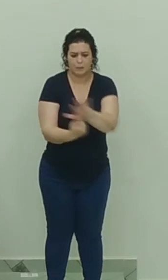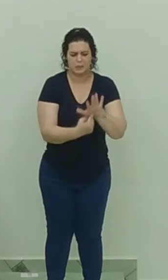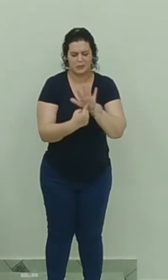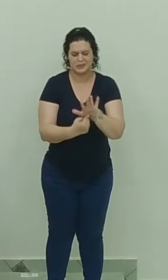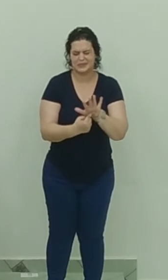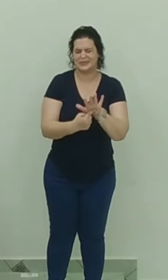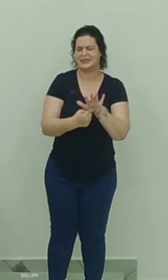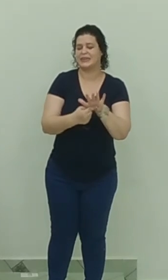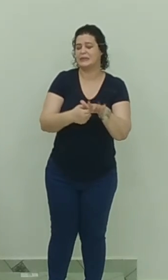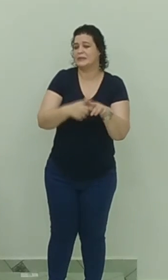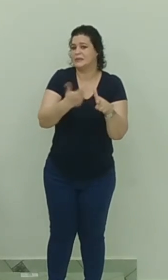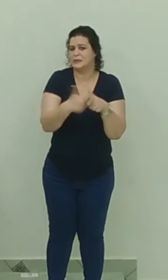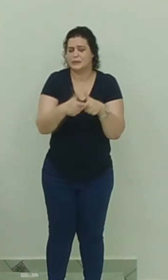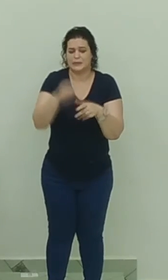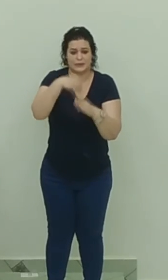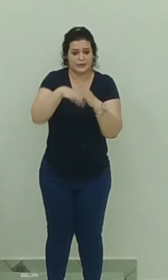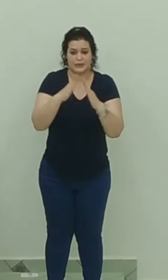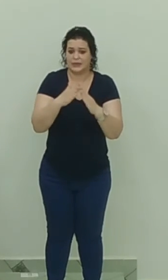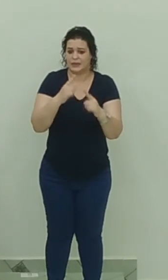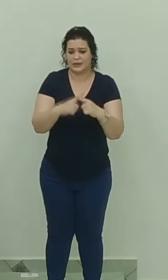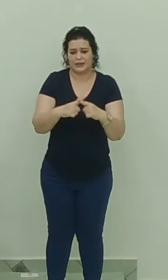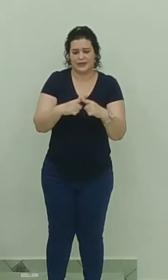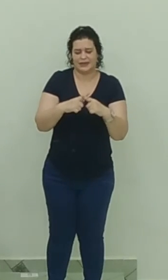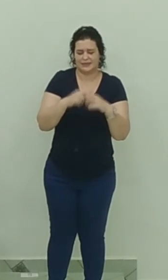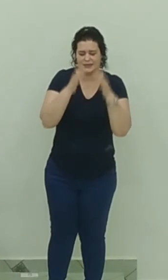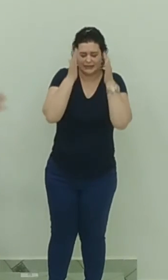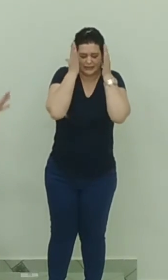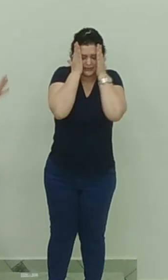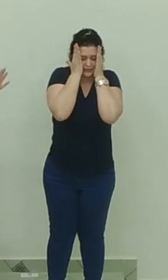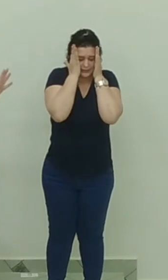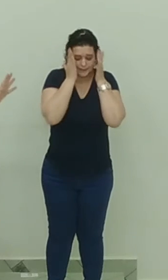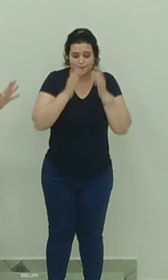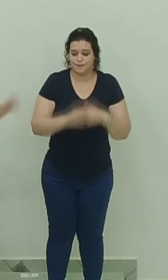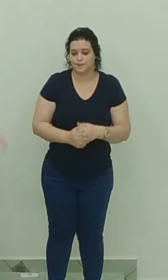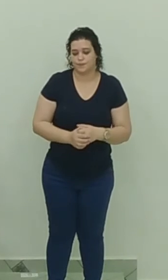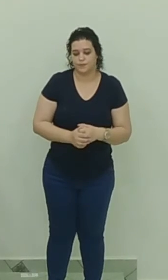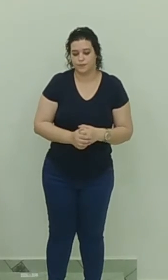no meio católico, um escândalo no meio evangélico, a gente fala: pare!